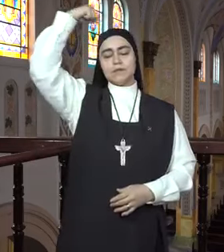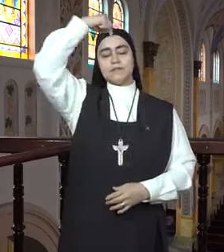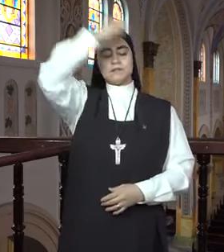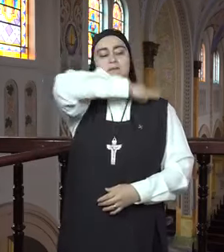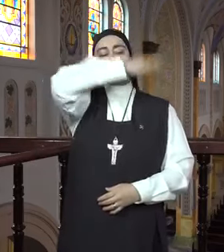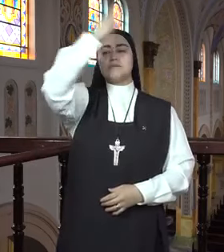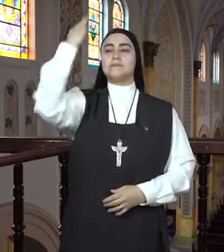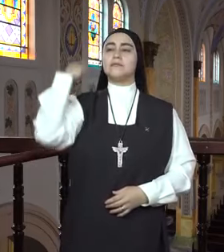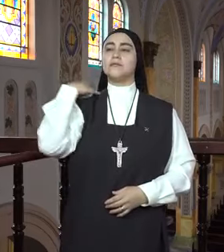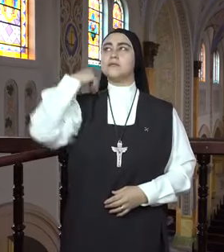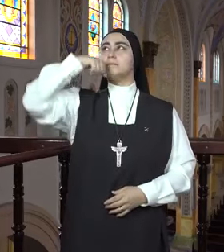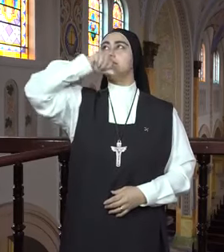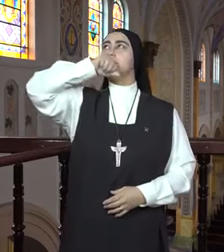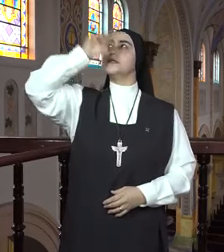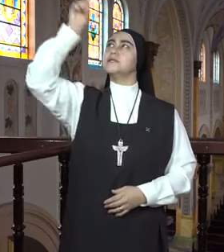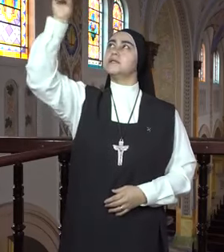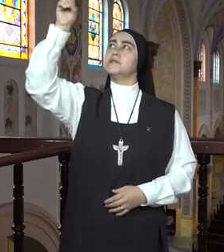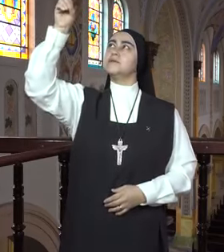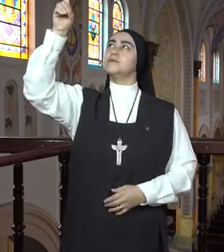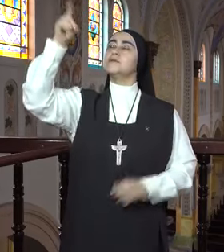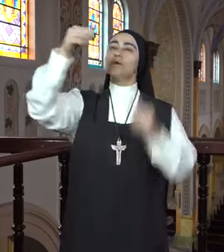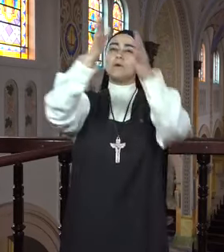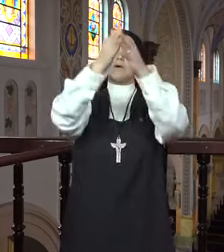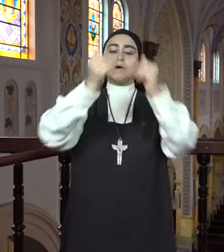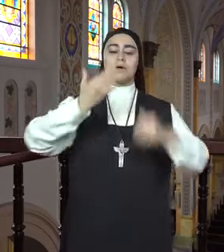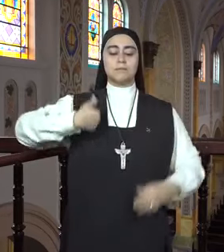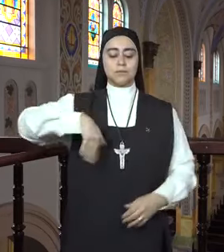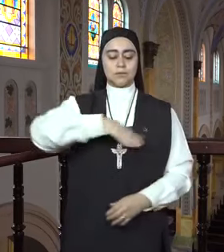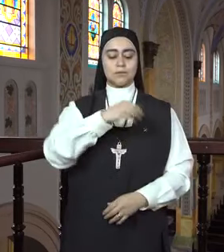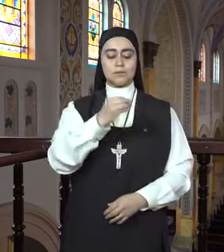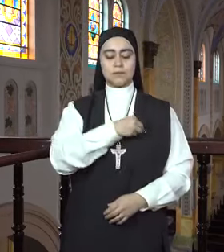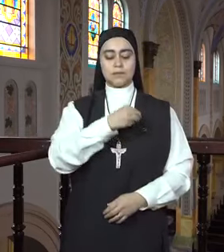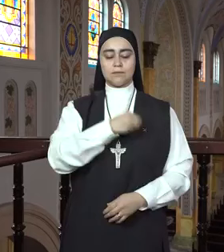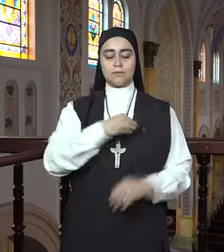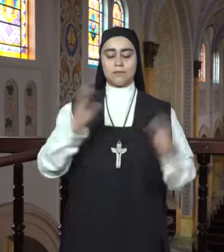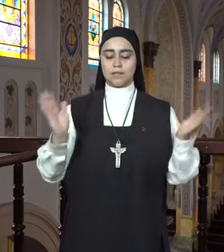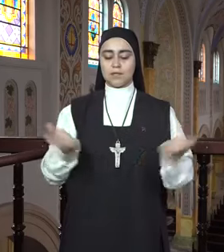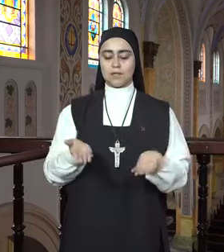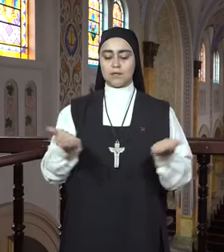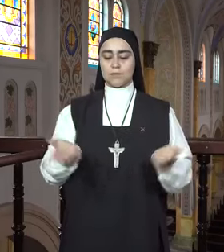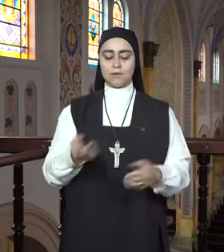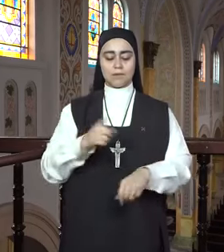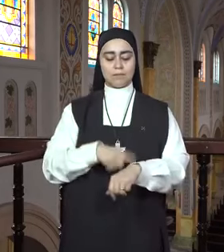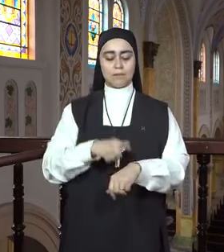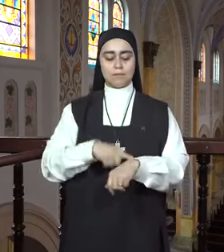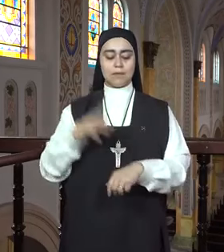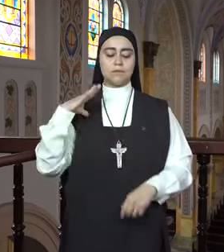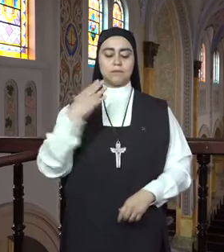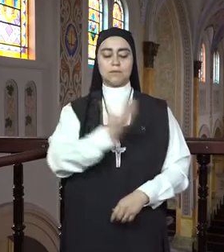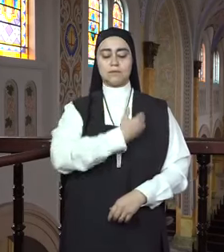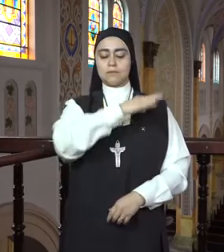Santa Maria, Mãe de Deus, rogai por nós, pecadores, agora e na hora de nossa